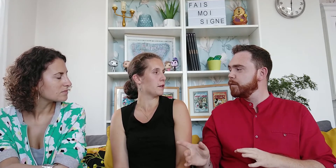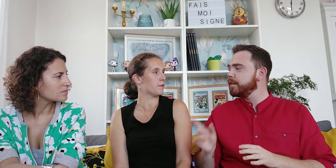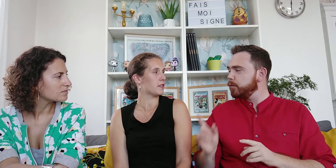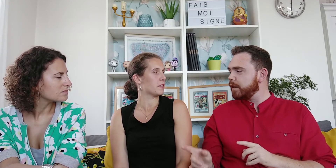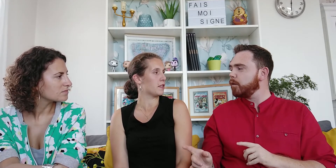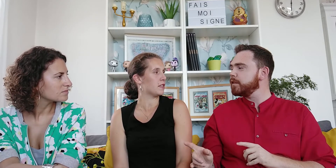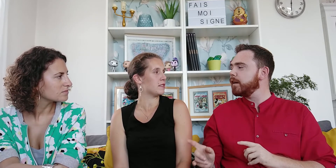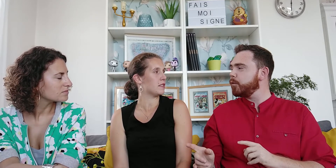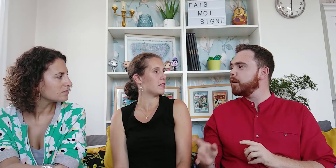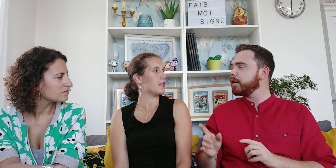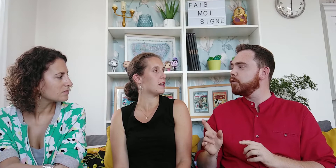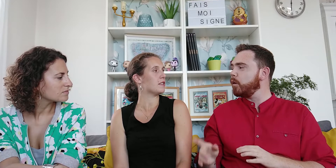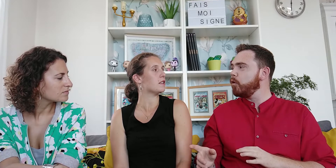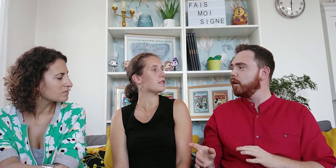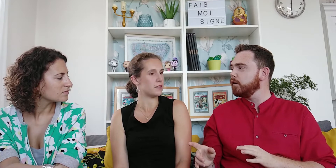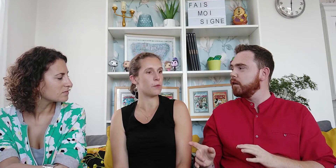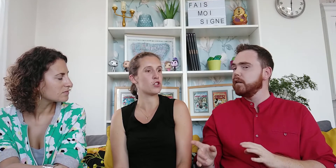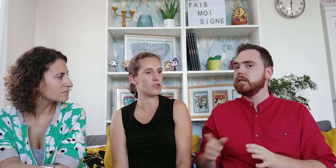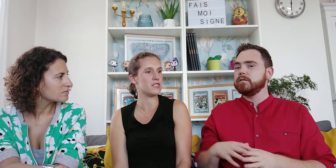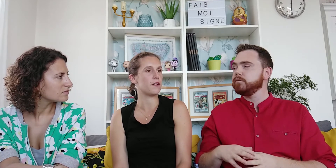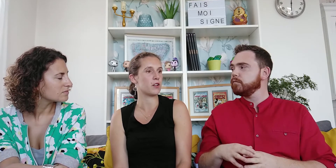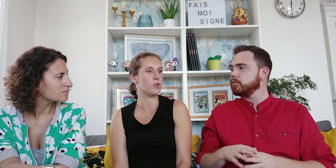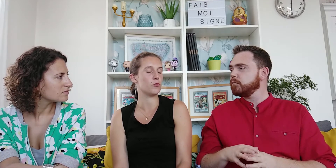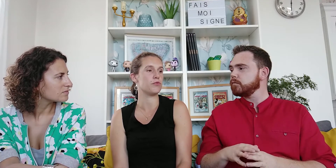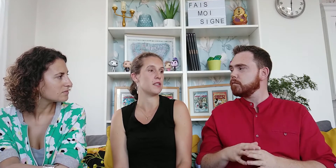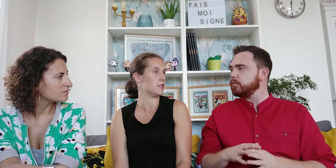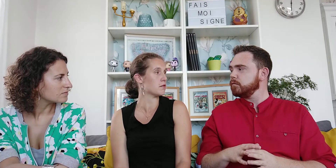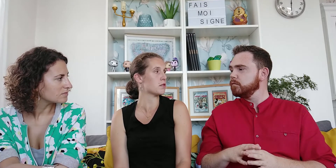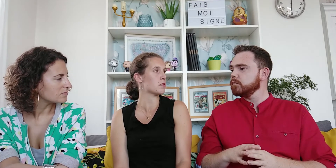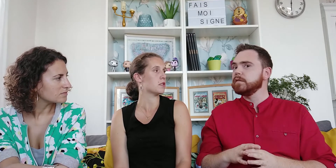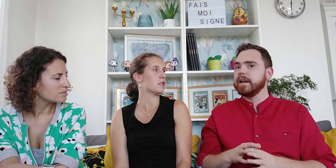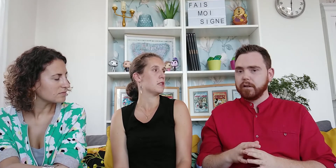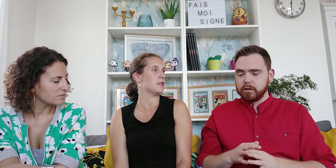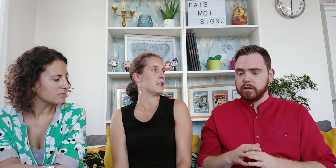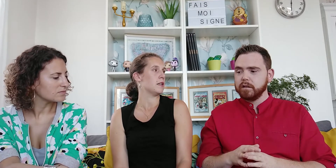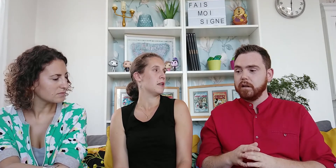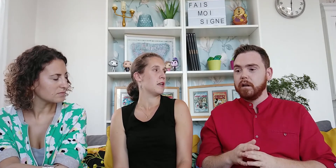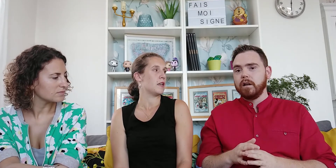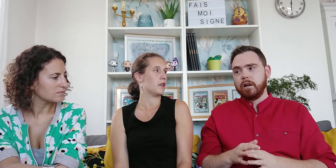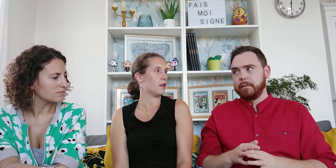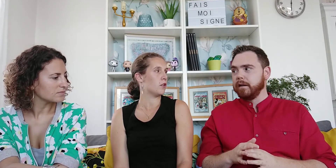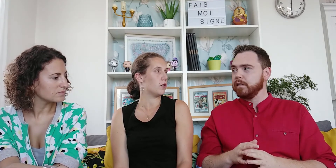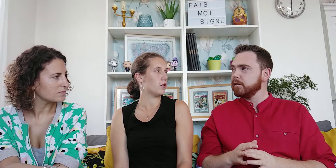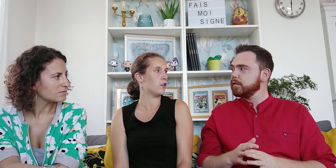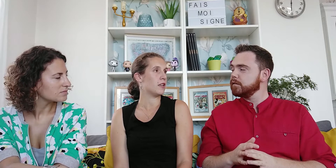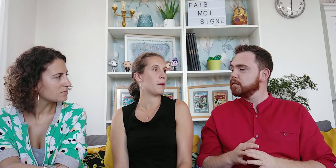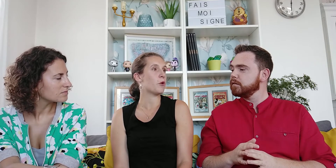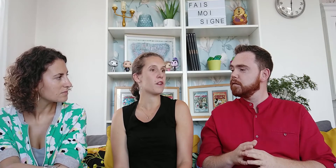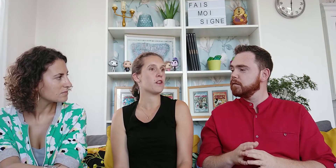c'est lui qui a commencé à répondre à partir de 3 mois. C'est ça, moi je signe avec lui depuis sa naissance. D'accord. Et la première fois qu'il